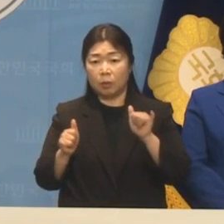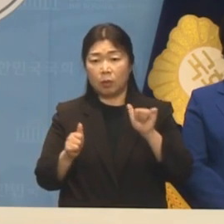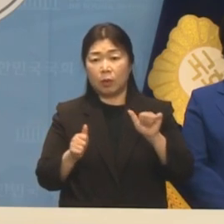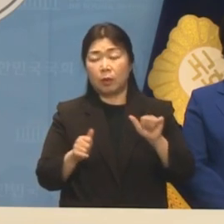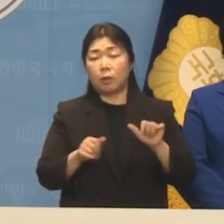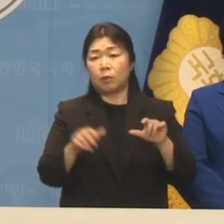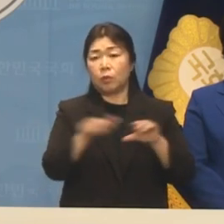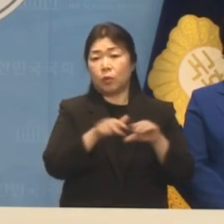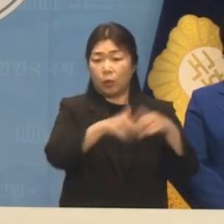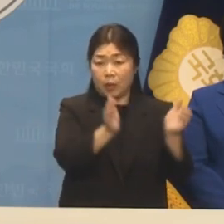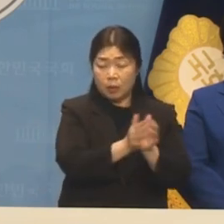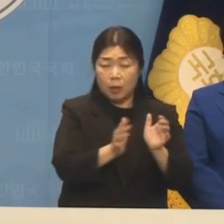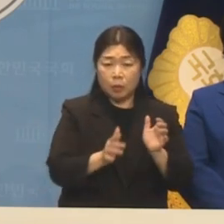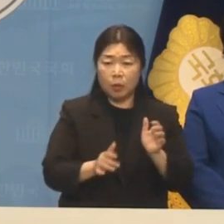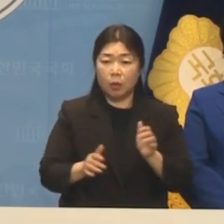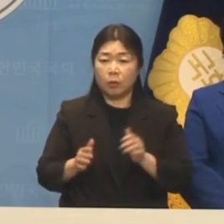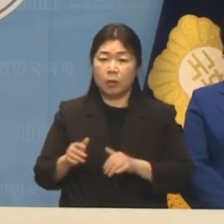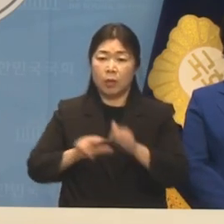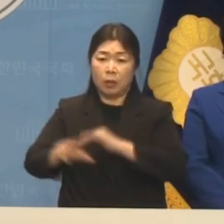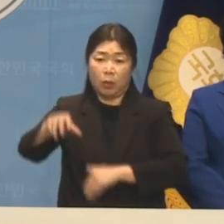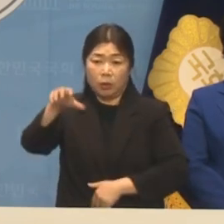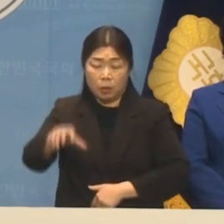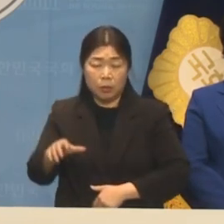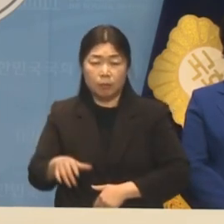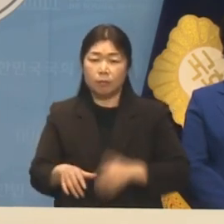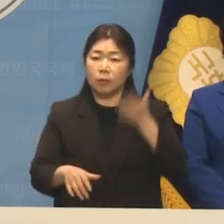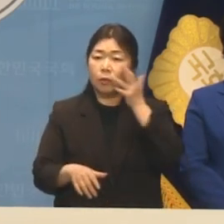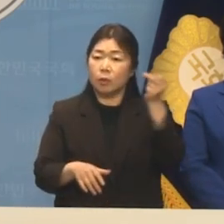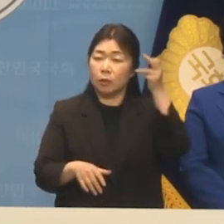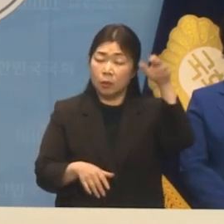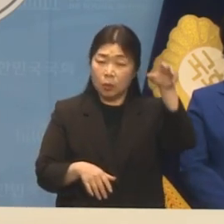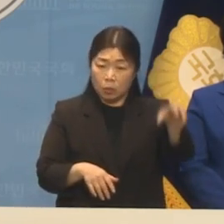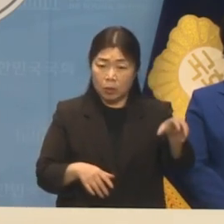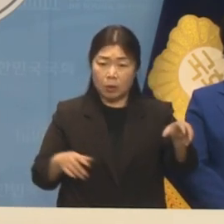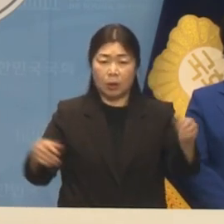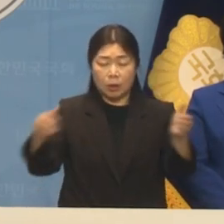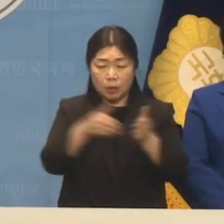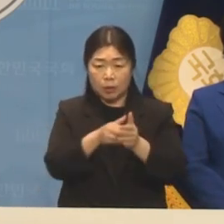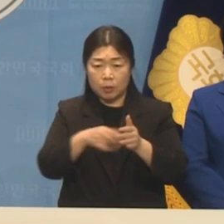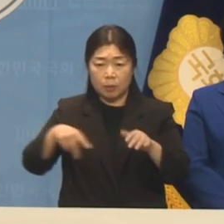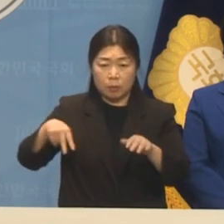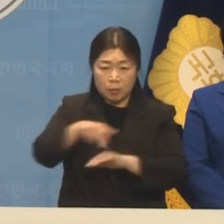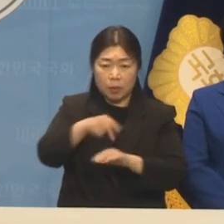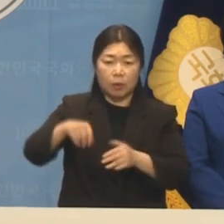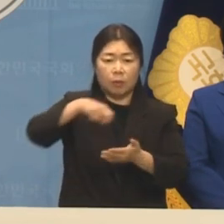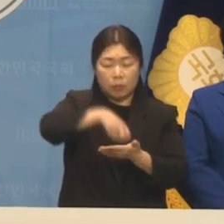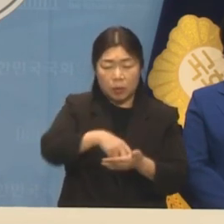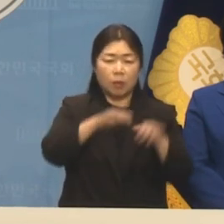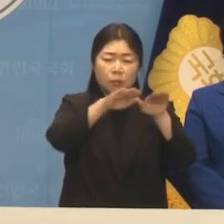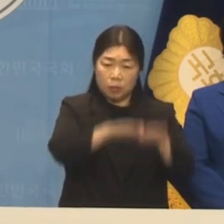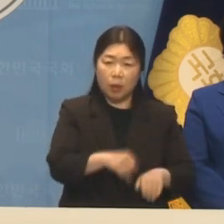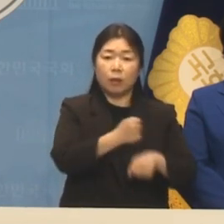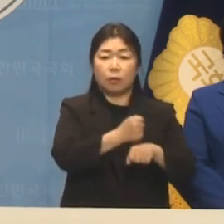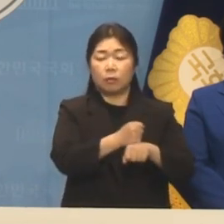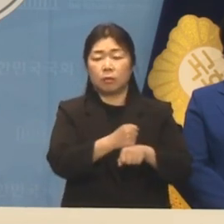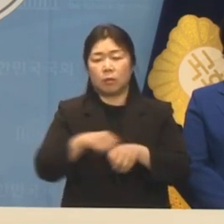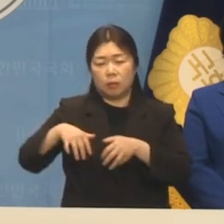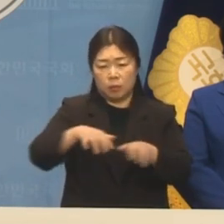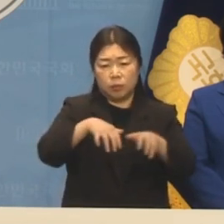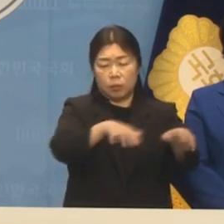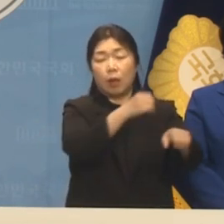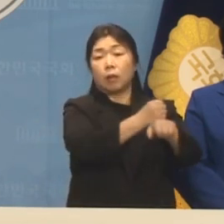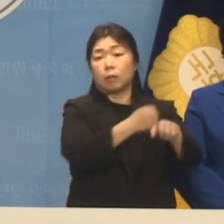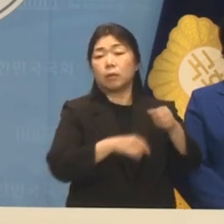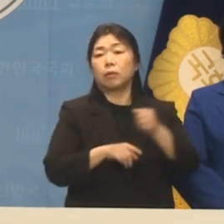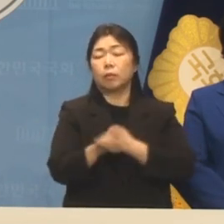용산 대통령실 앞까지 오체 투지로 행진하는 이유도 진상규명을 위한 특별법 공포에